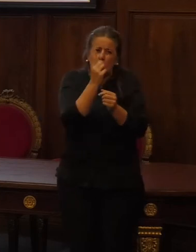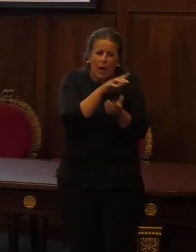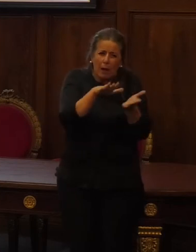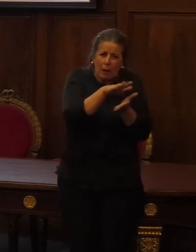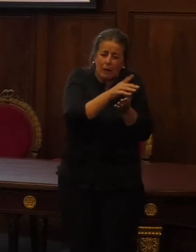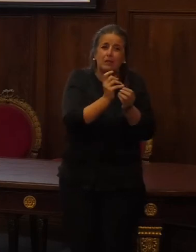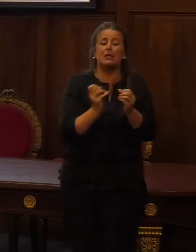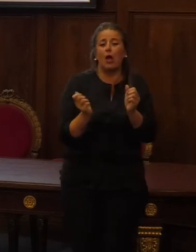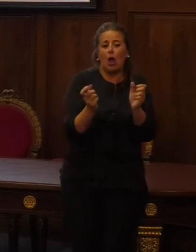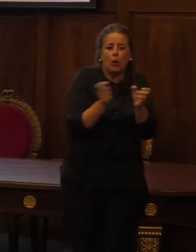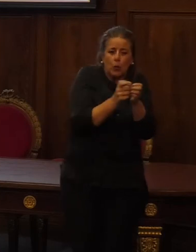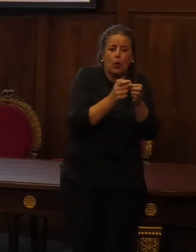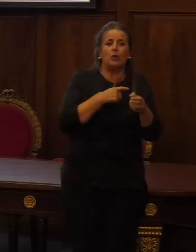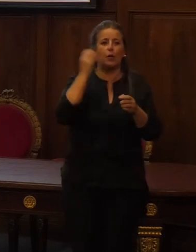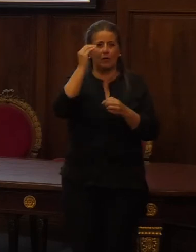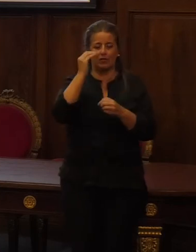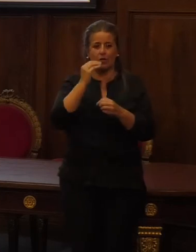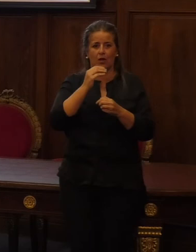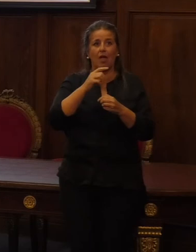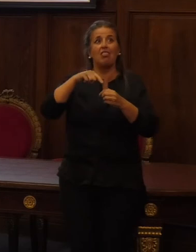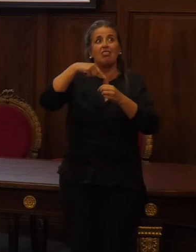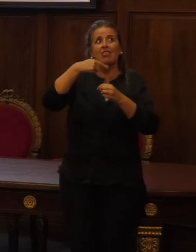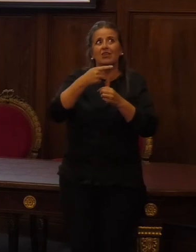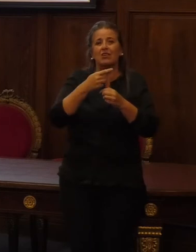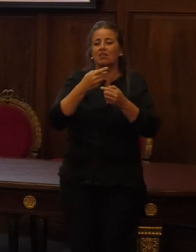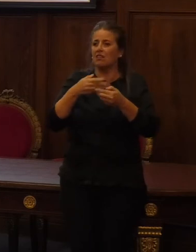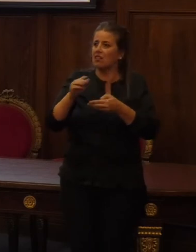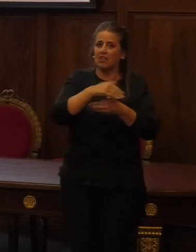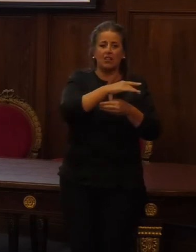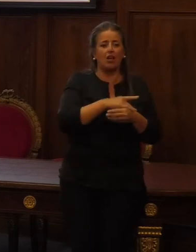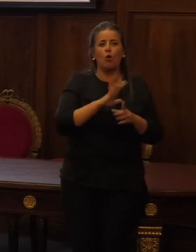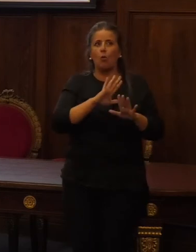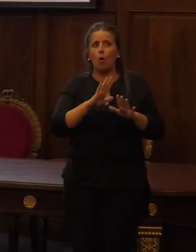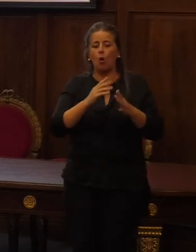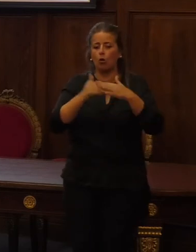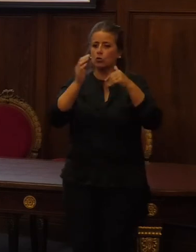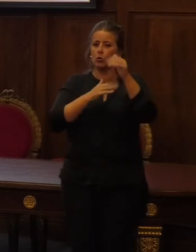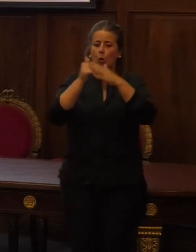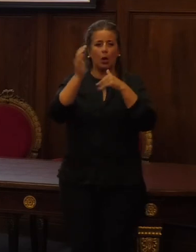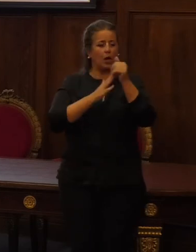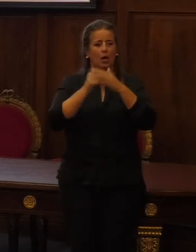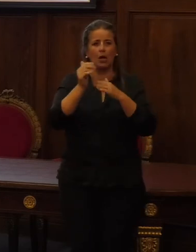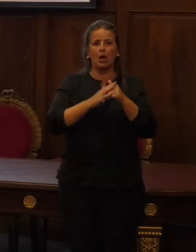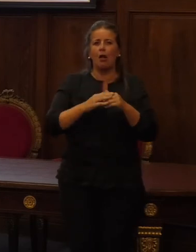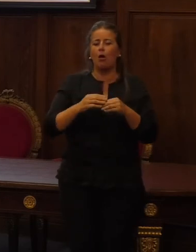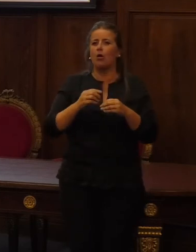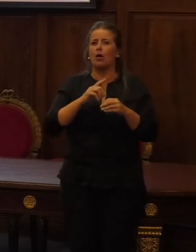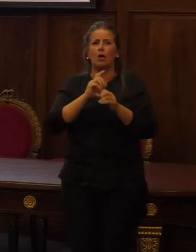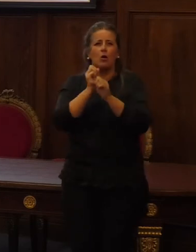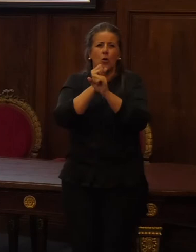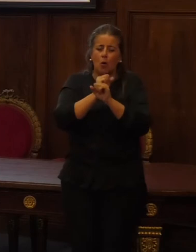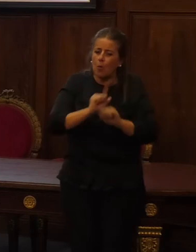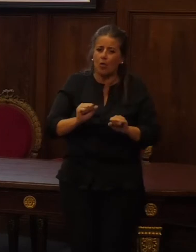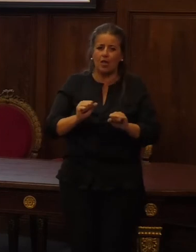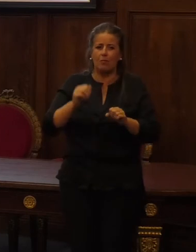docentes. El resto de los salones eran construidos en isopaneles, que si llovía no